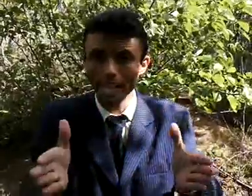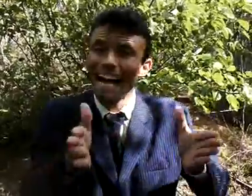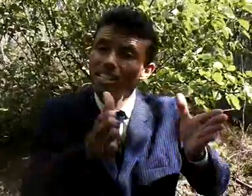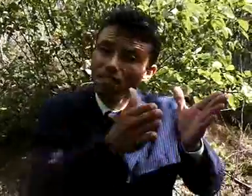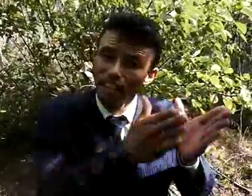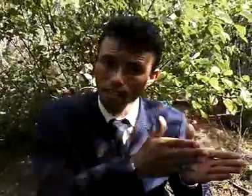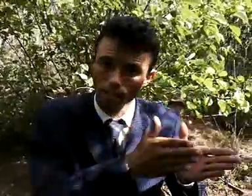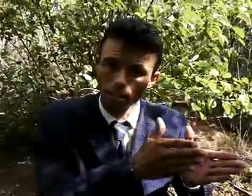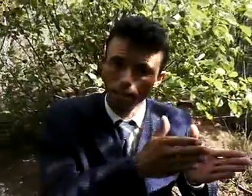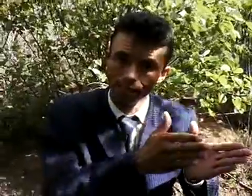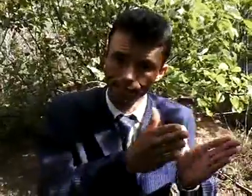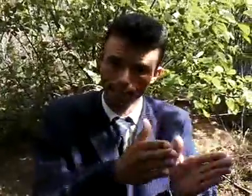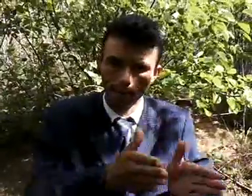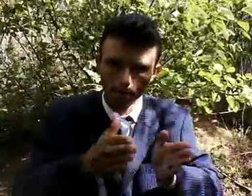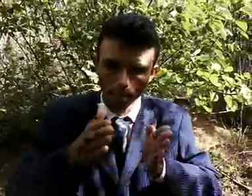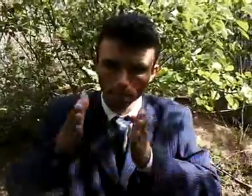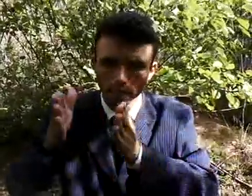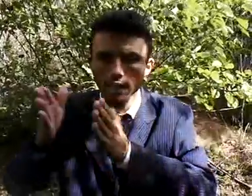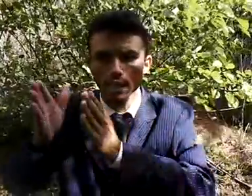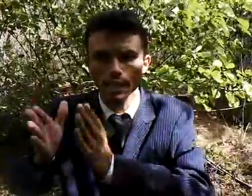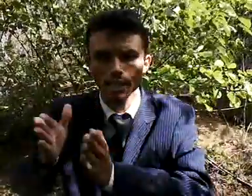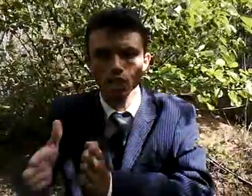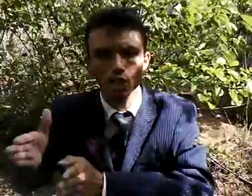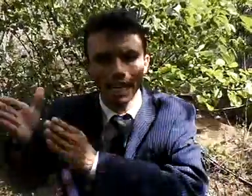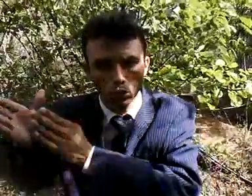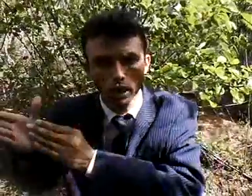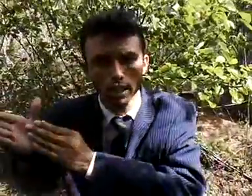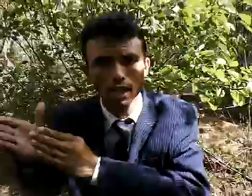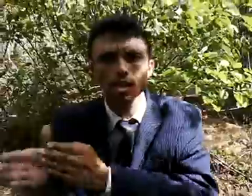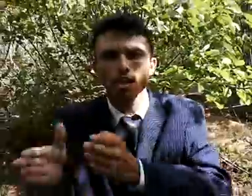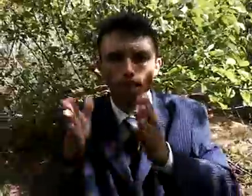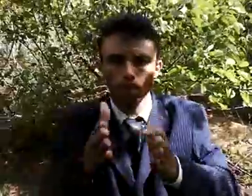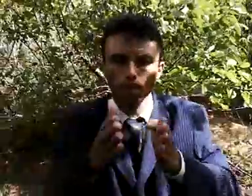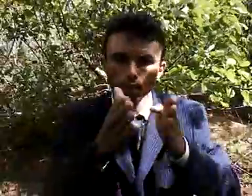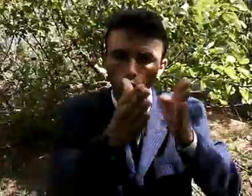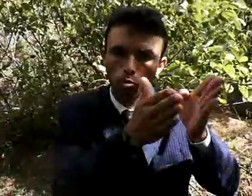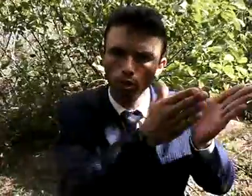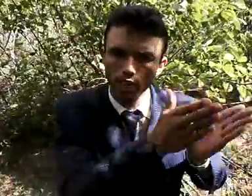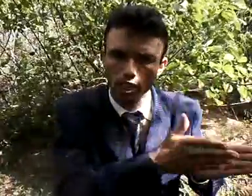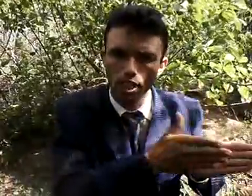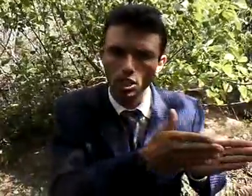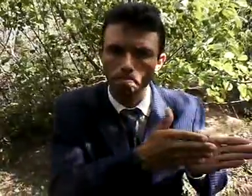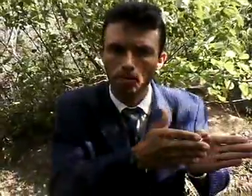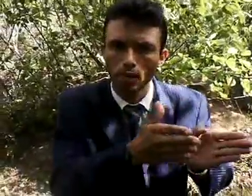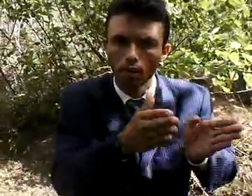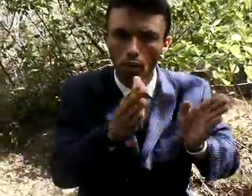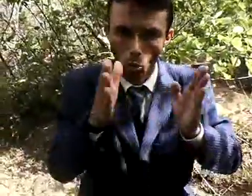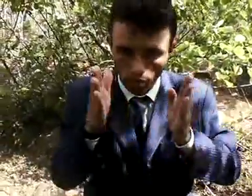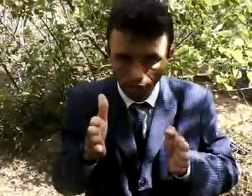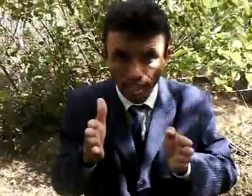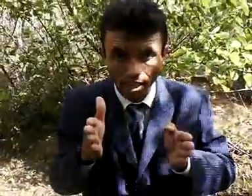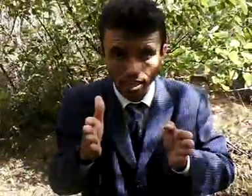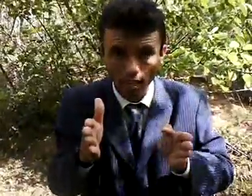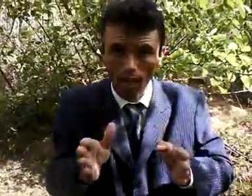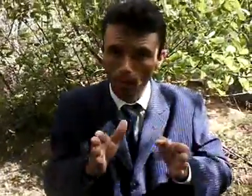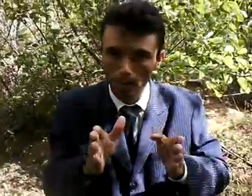a diferença entre a Bíblia que se diz católica e a Bíblia dos protestantes. Como já falei, a Bíblia